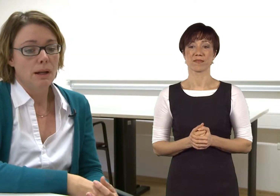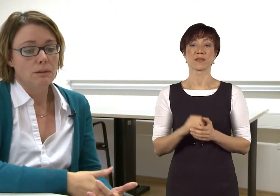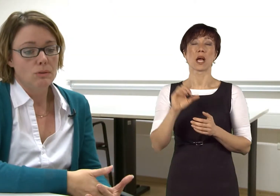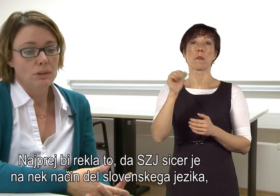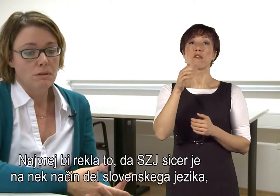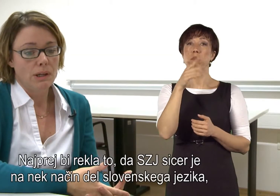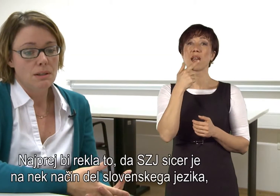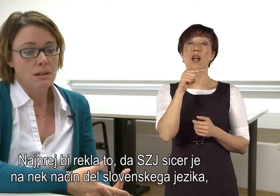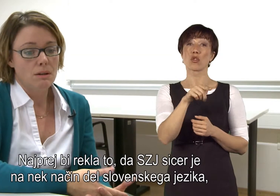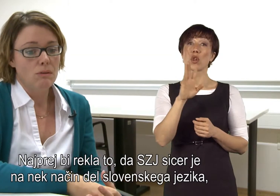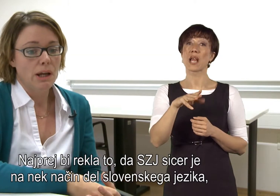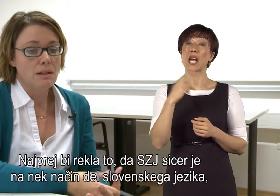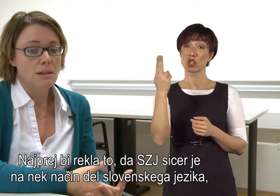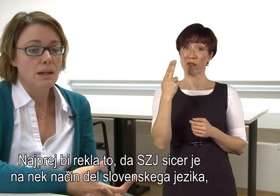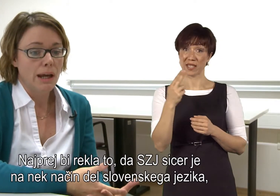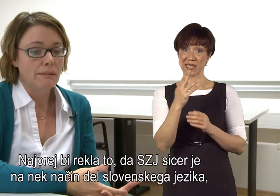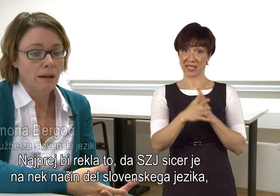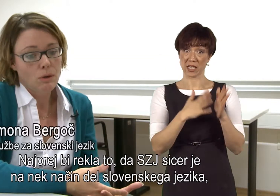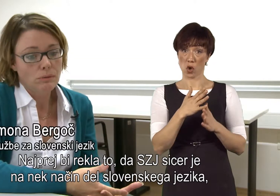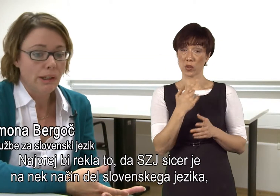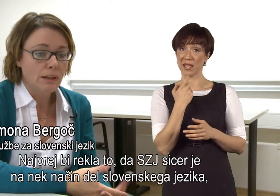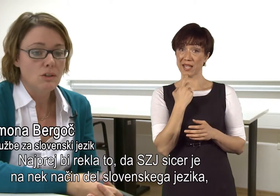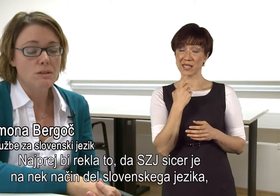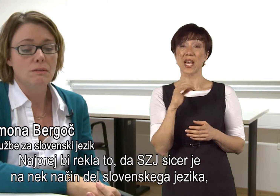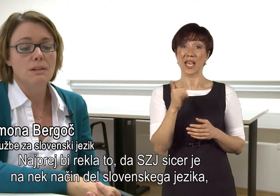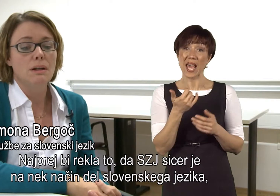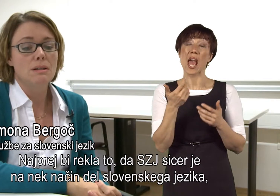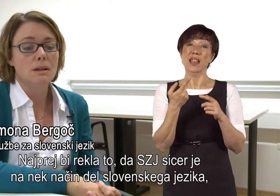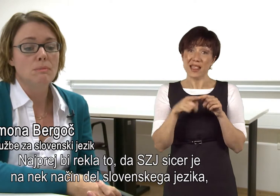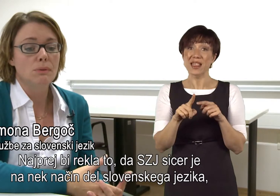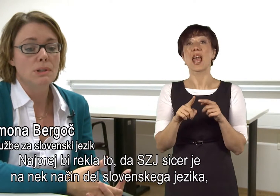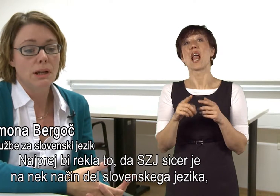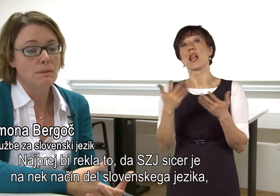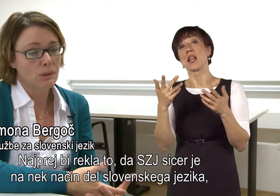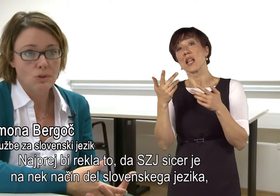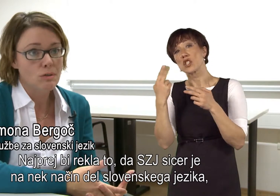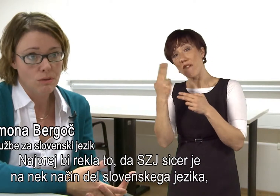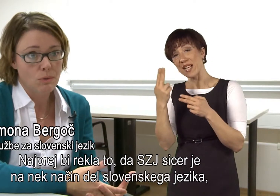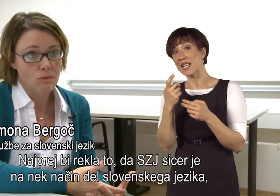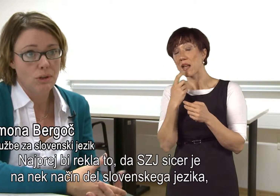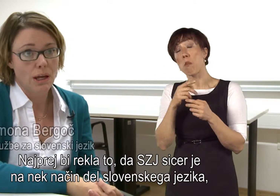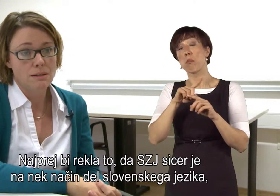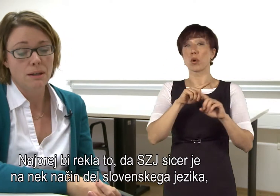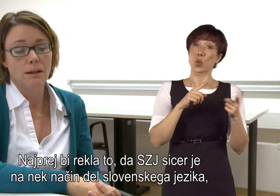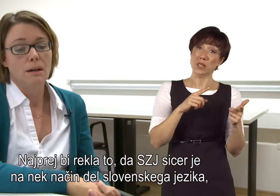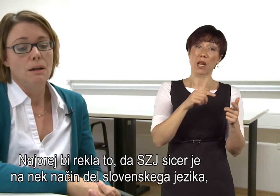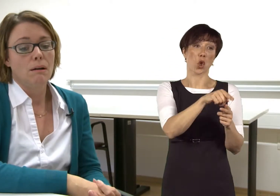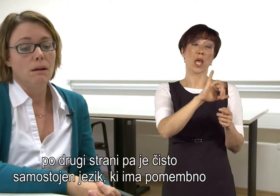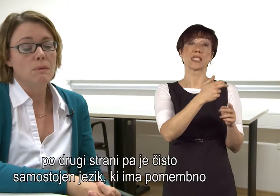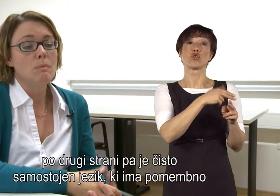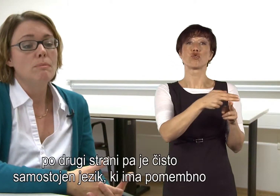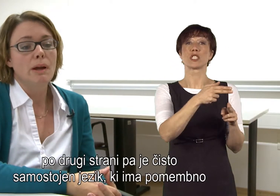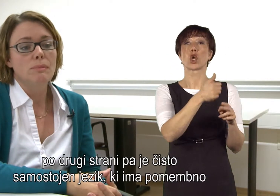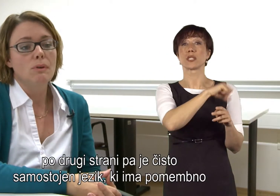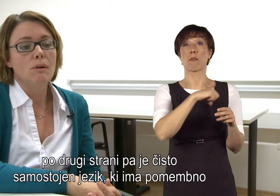Najprej bi rekla to, da slovenski znakovni jezik sicer je del na nek način slovenskega jezika, po drugi strani pa je to čisto samostojni jezik,